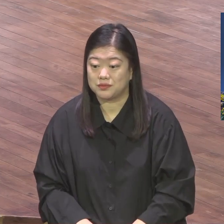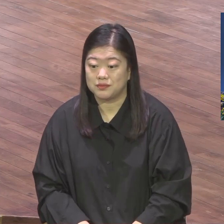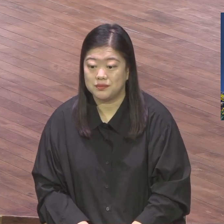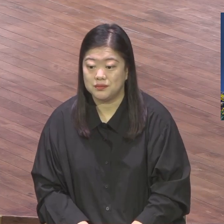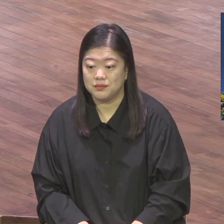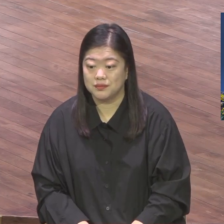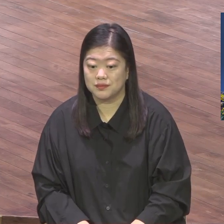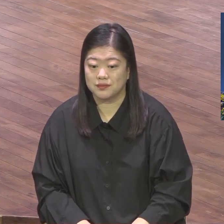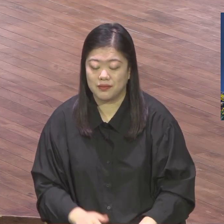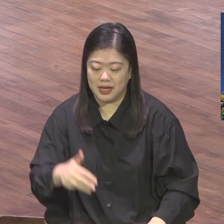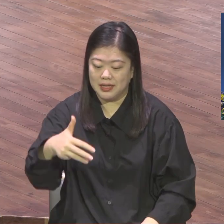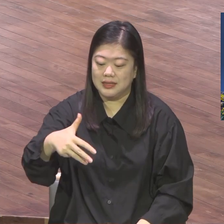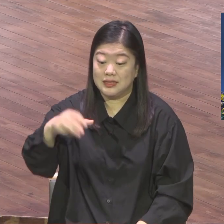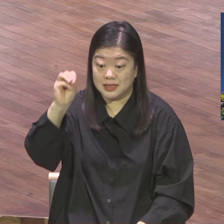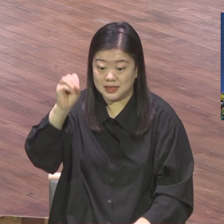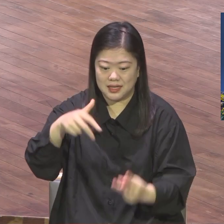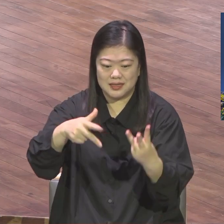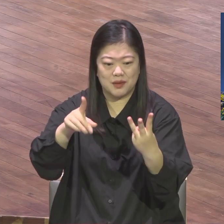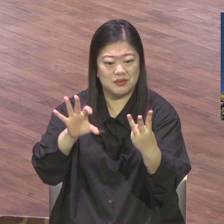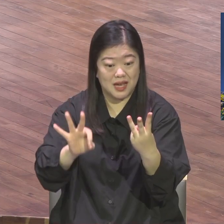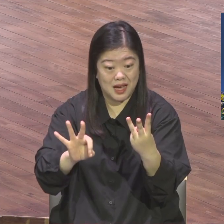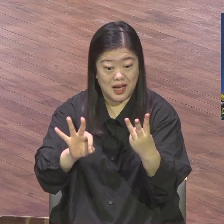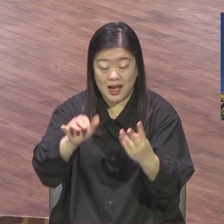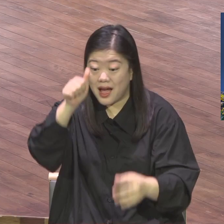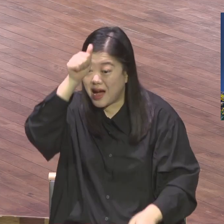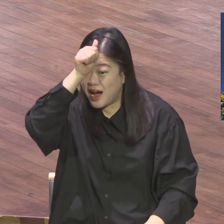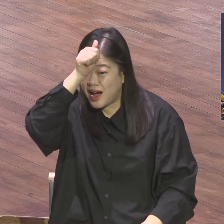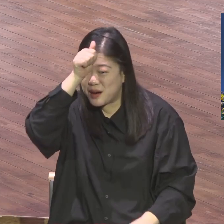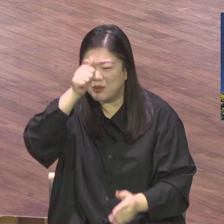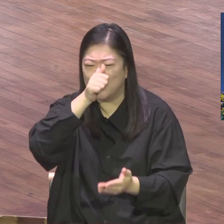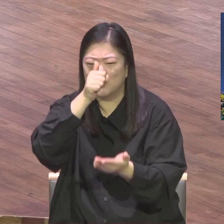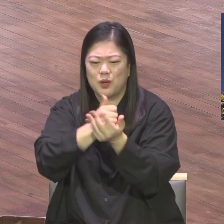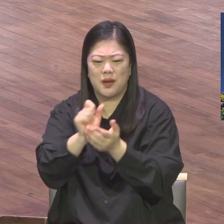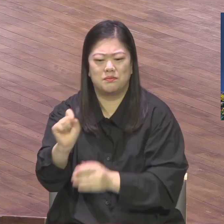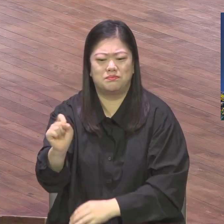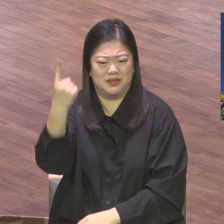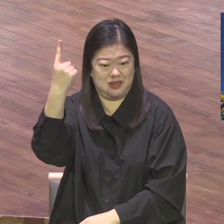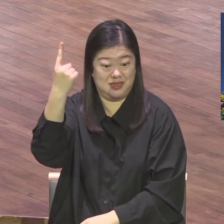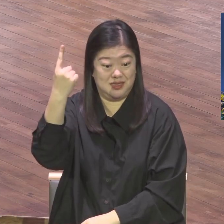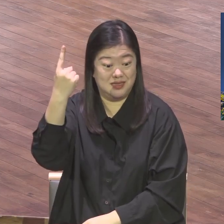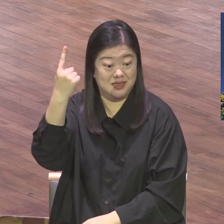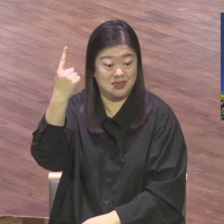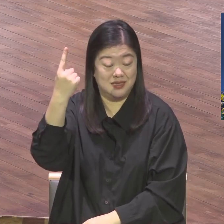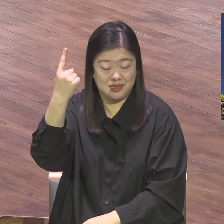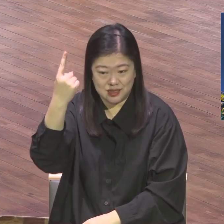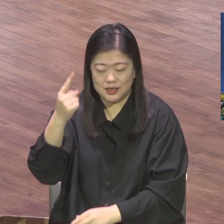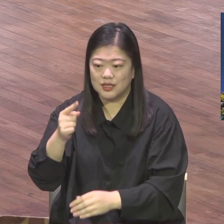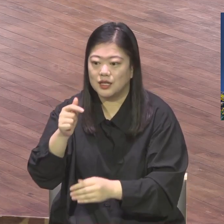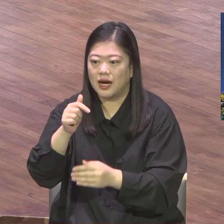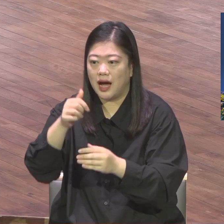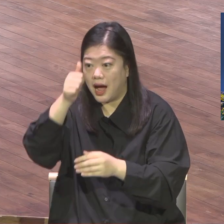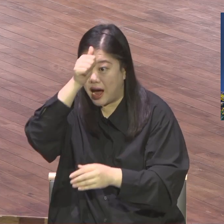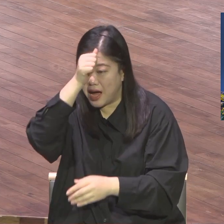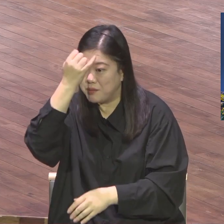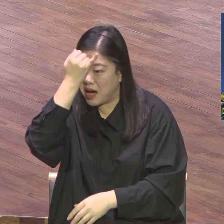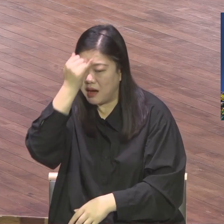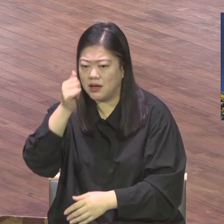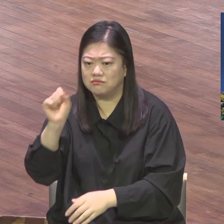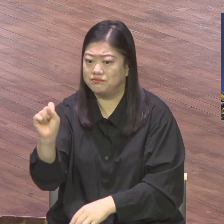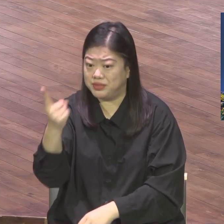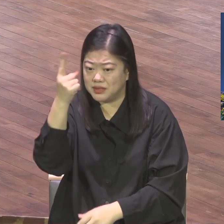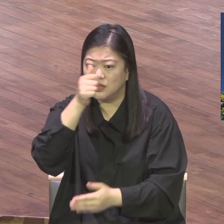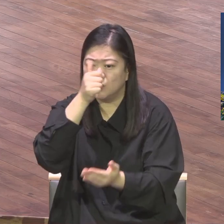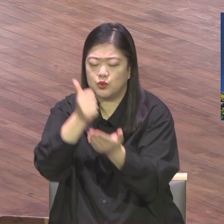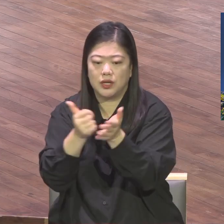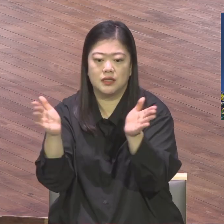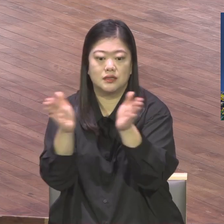창세기 3장에서 발생된 저 사람 아담의 범죄로 인해서 모든 인류는 죄와 저주 가운데